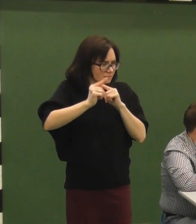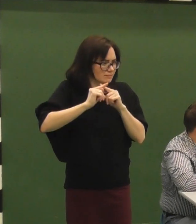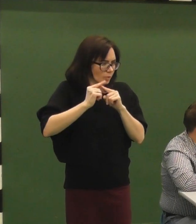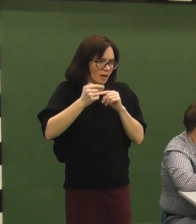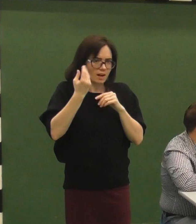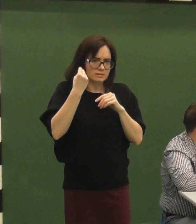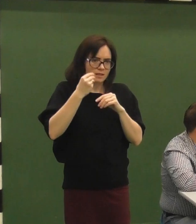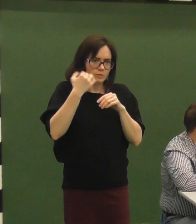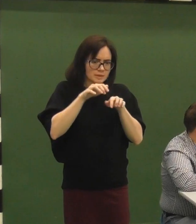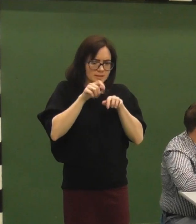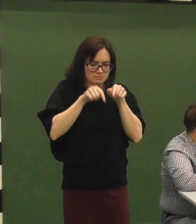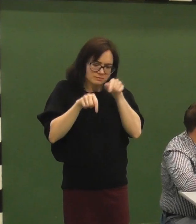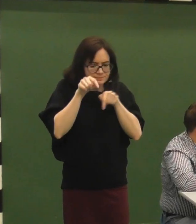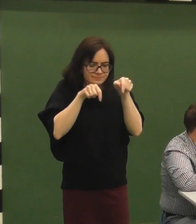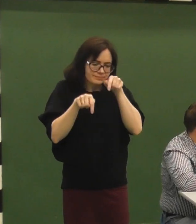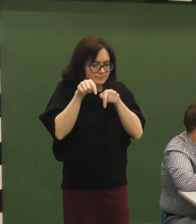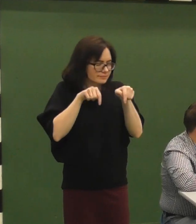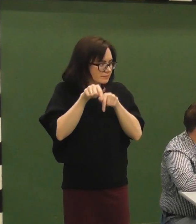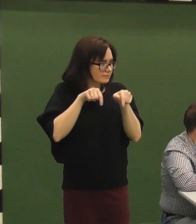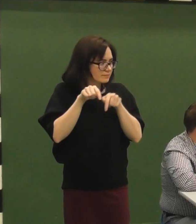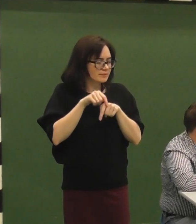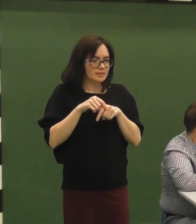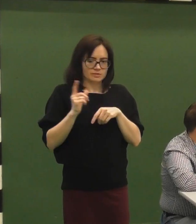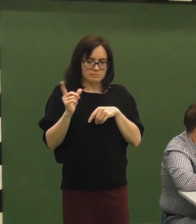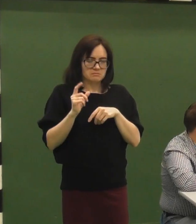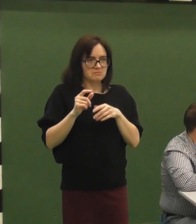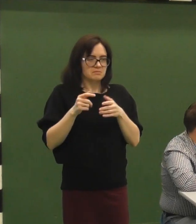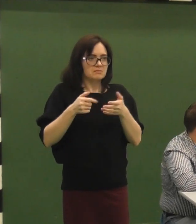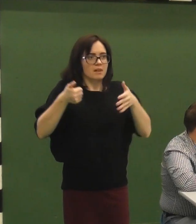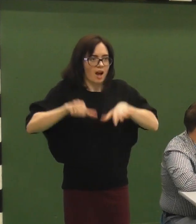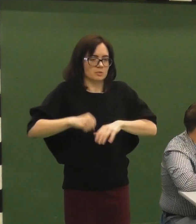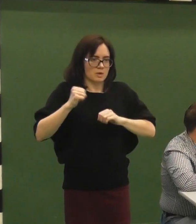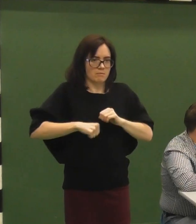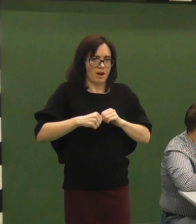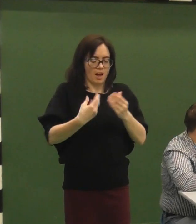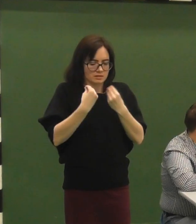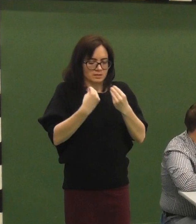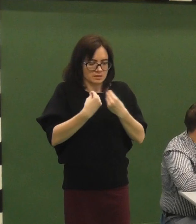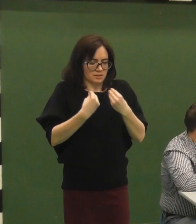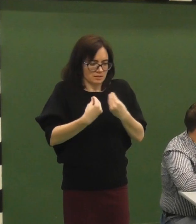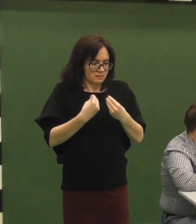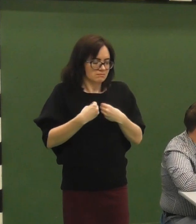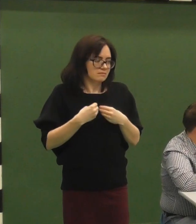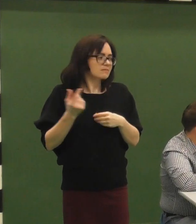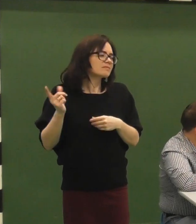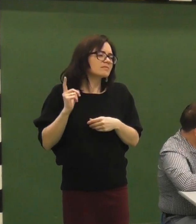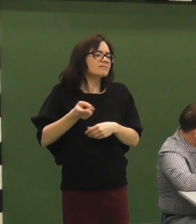És mind a kettőnket 6 hónap alatt megtanultuk, mind a ketten. Vettünk egy